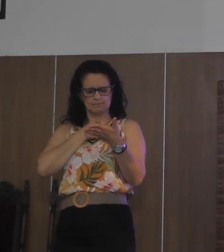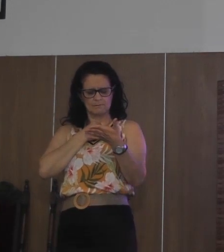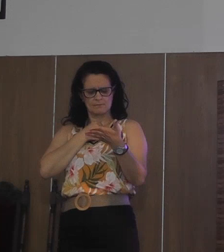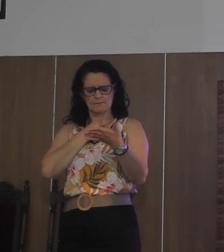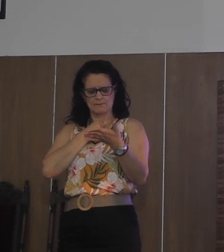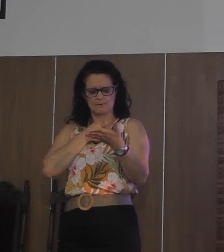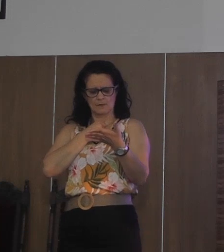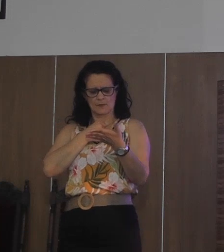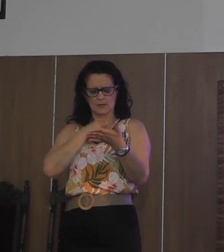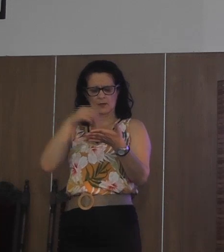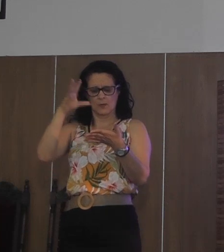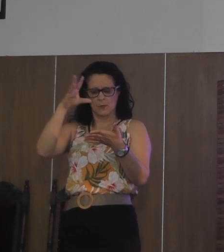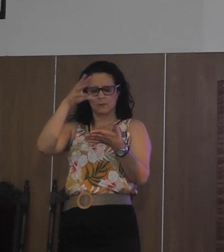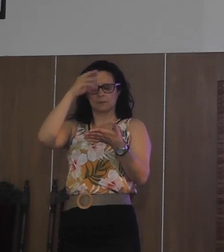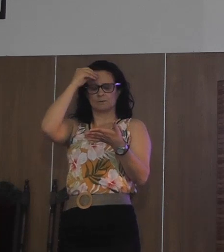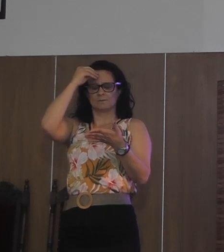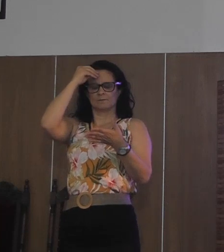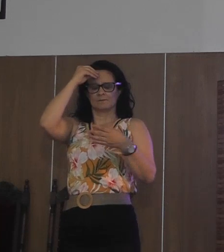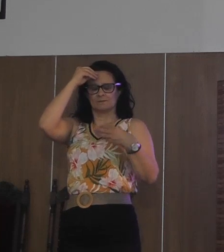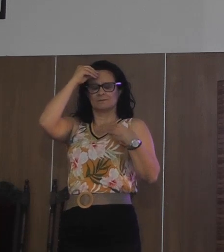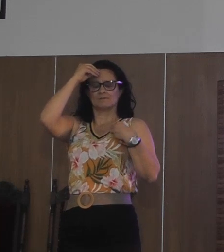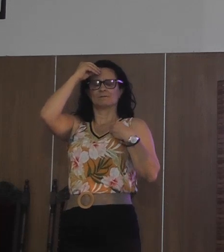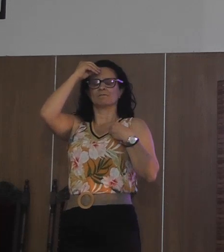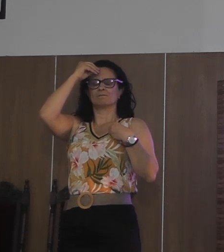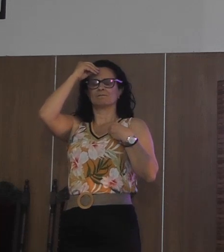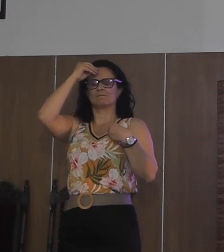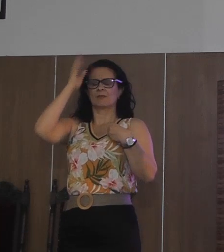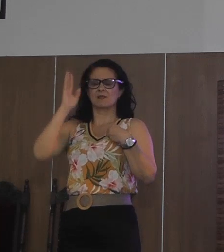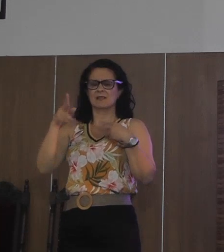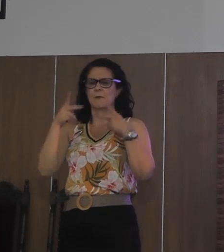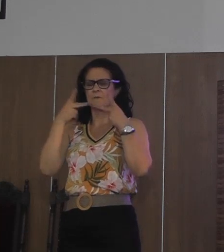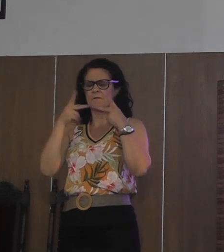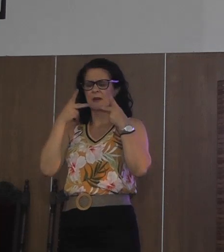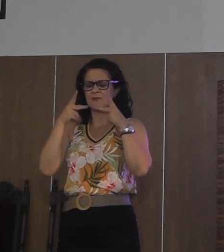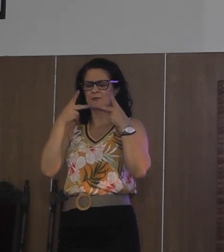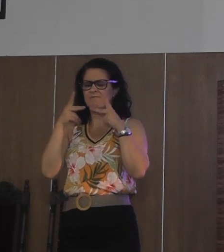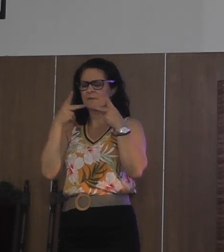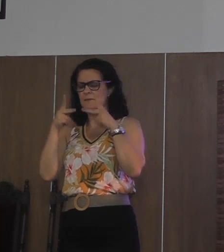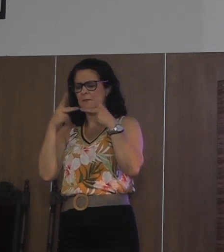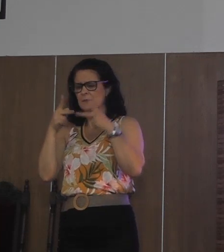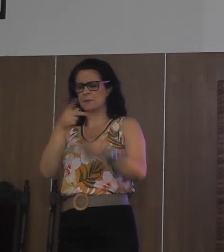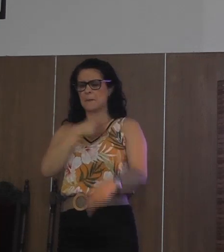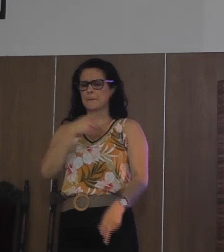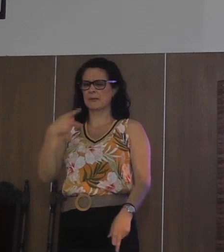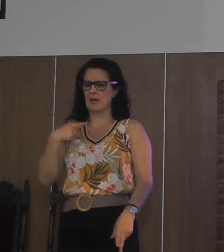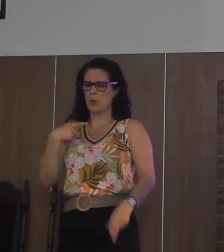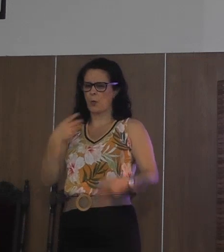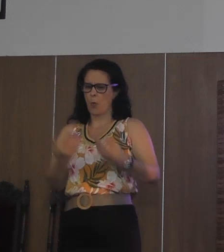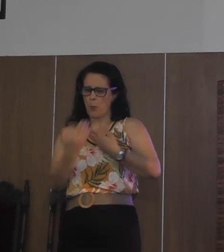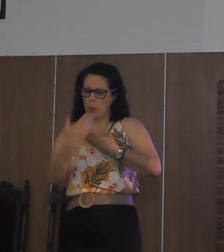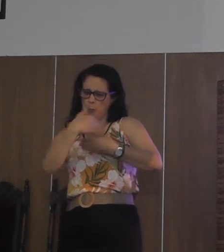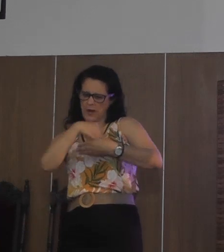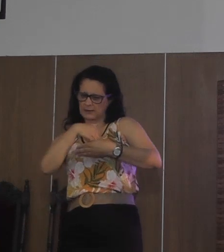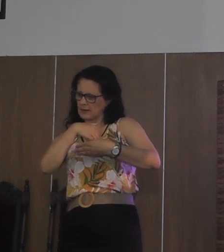coloco ela dentro do meu coração, já foi falado pelo nosso pastor, não é guardar, é esconder,